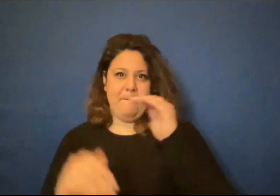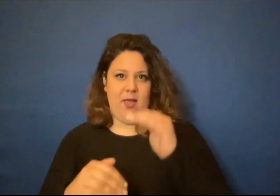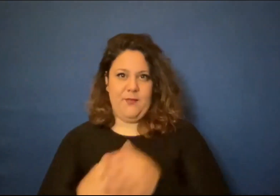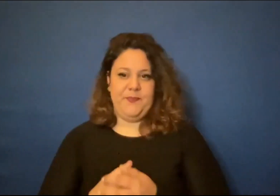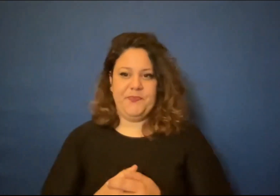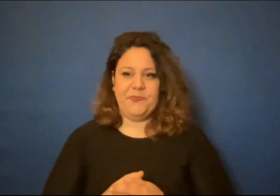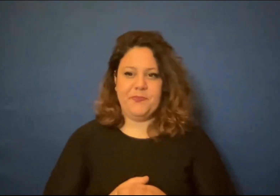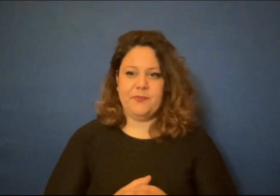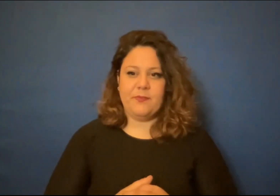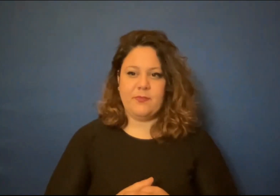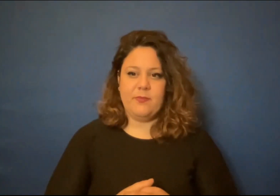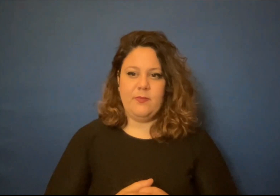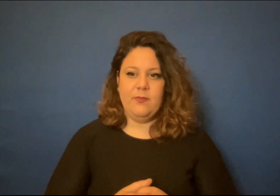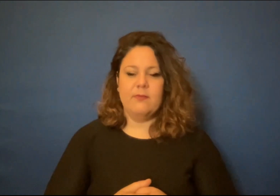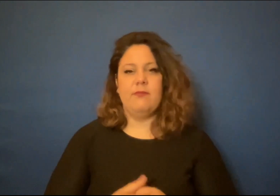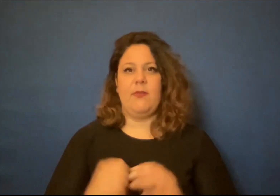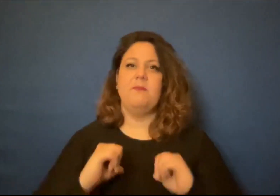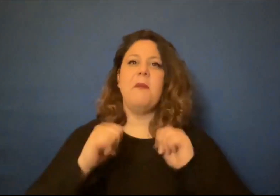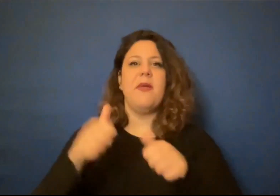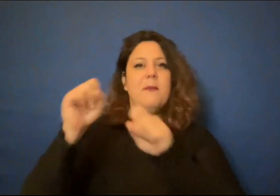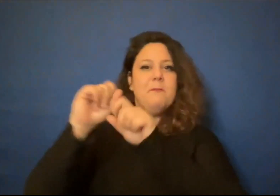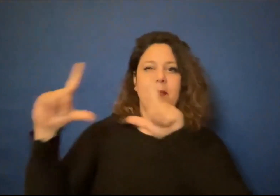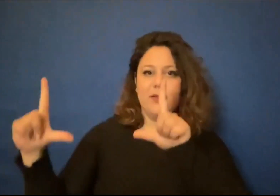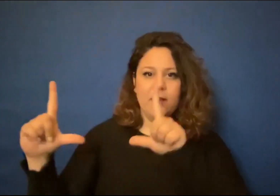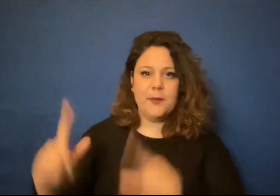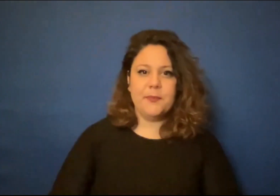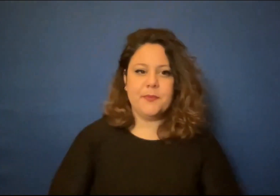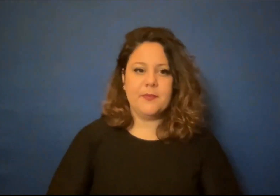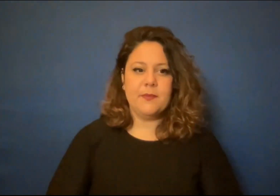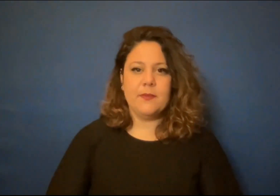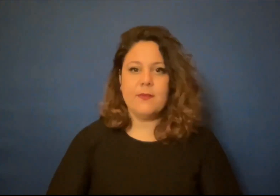física, ¿no? Bueno, vamos a empezar compartiendo un poco la pantalla.